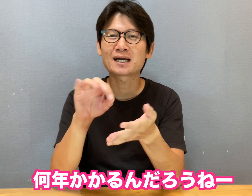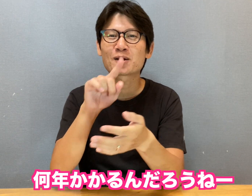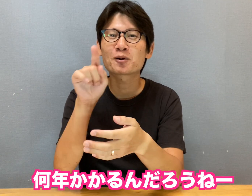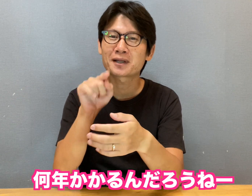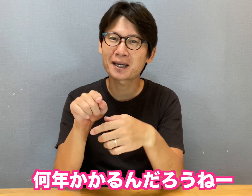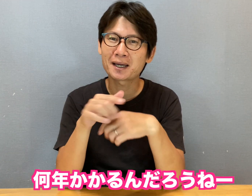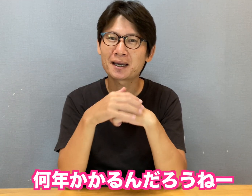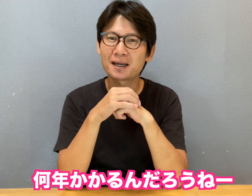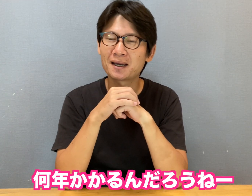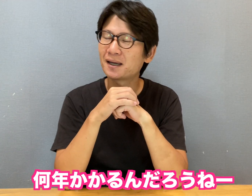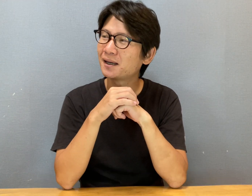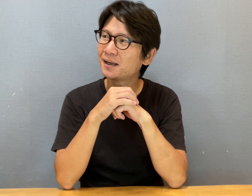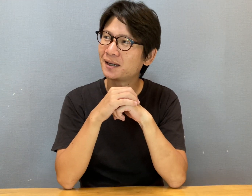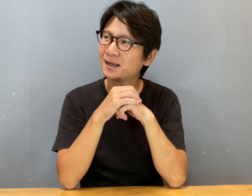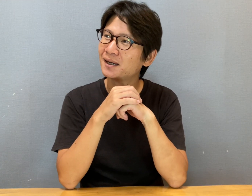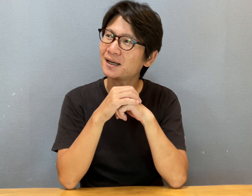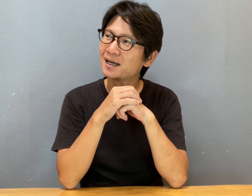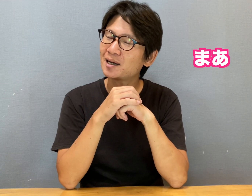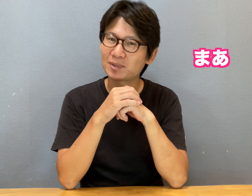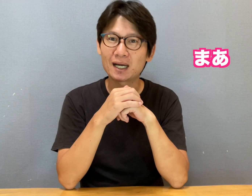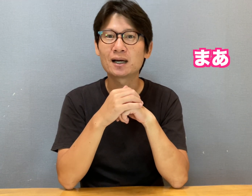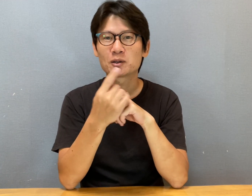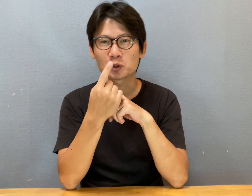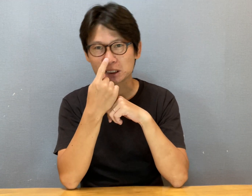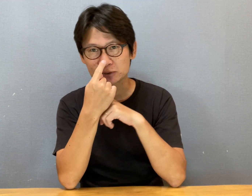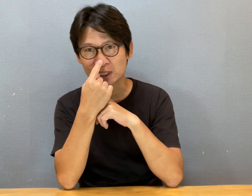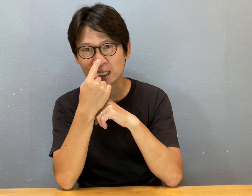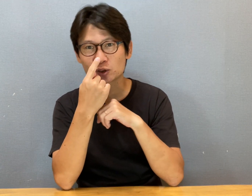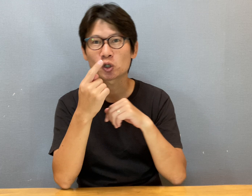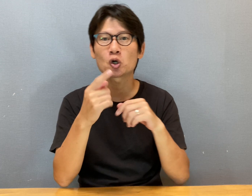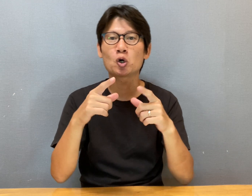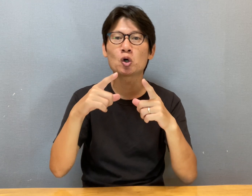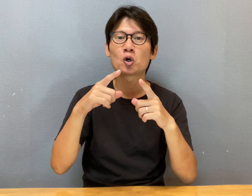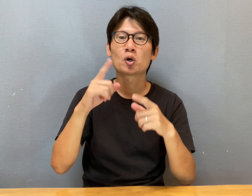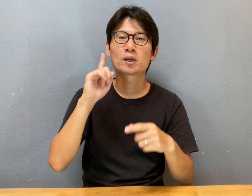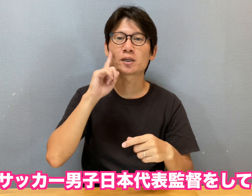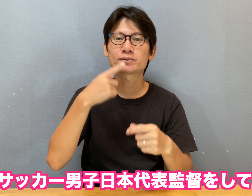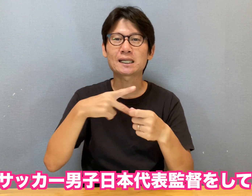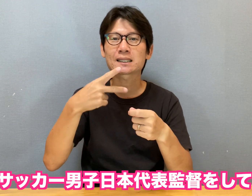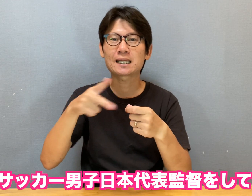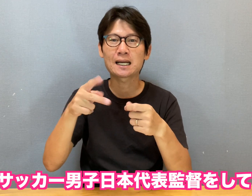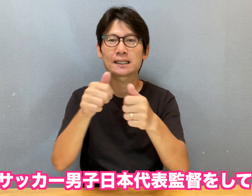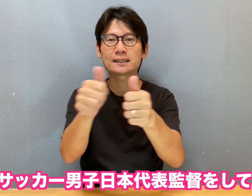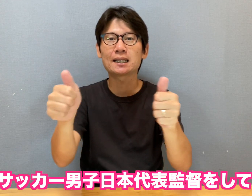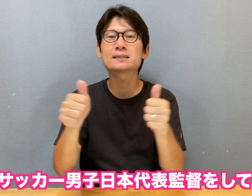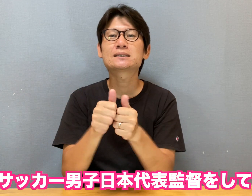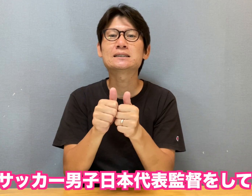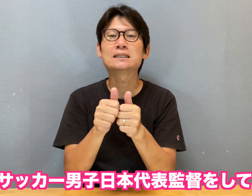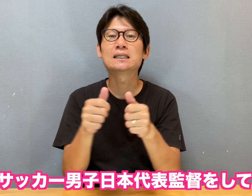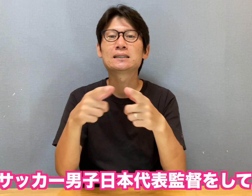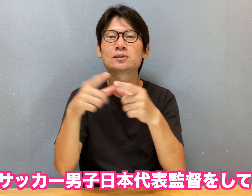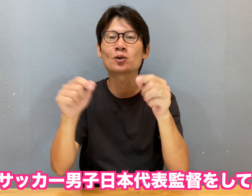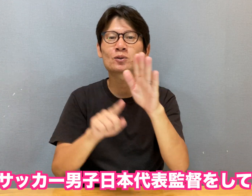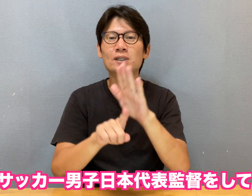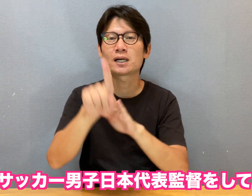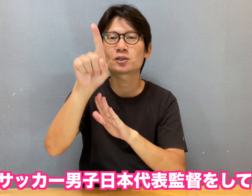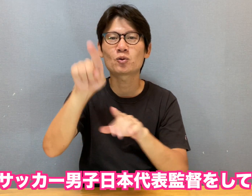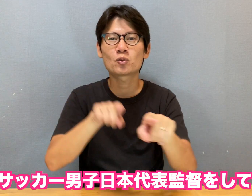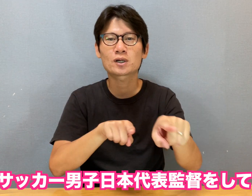ろうね。まあ私はデフサッカー男子日本代表監